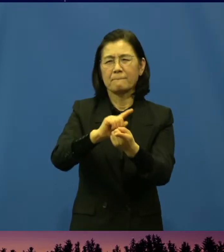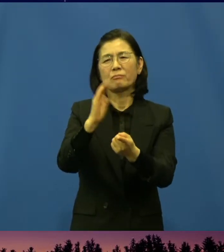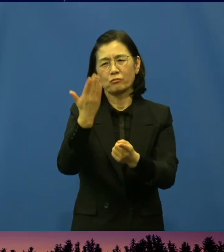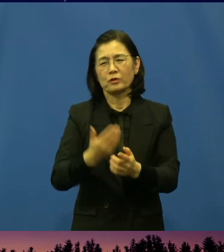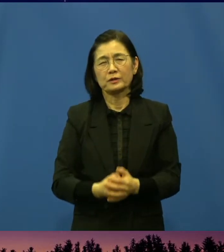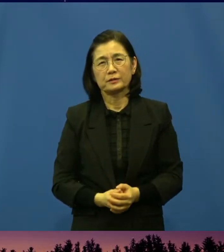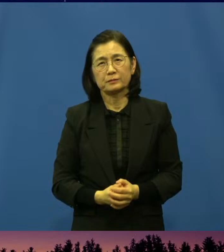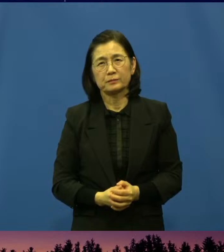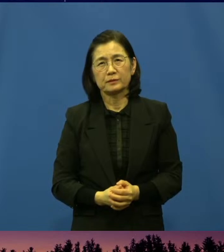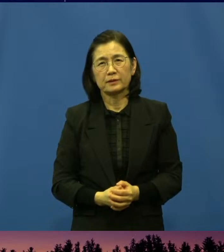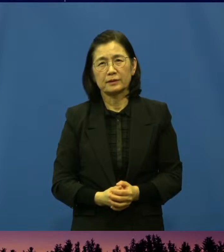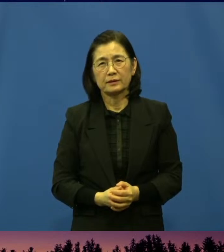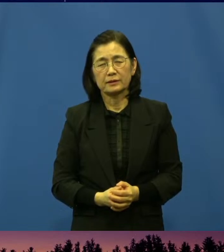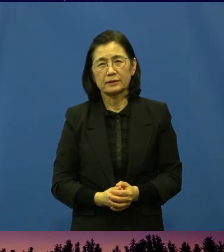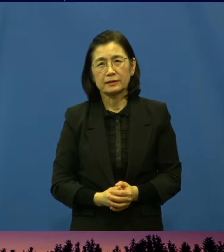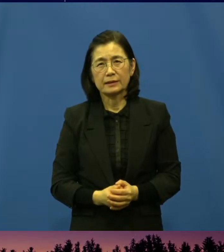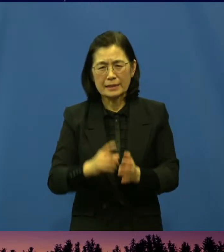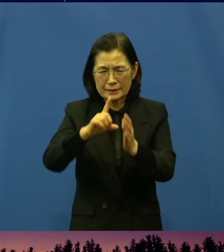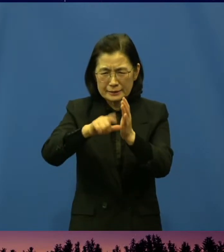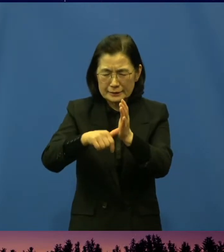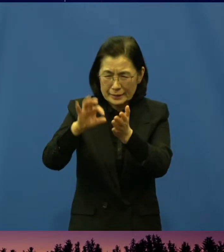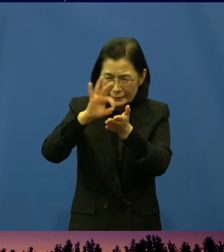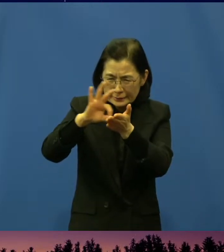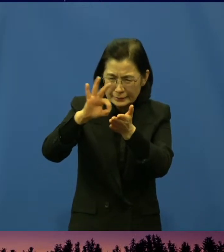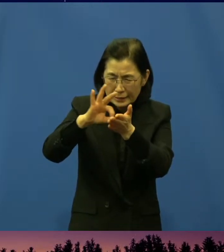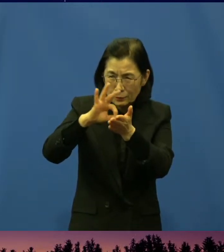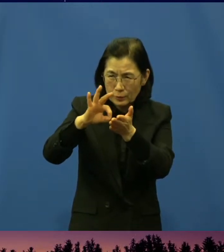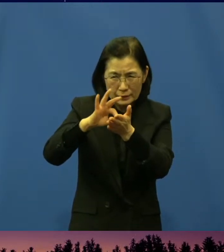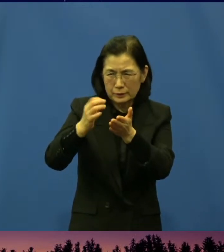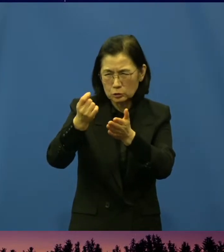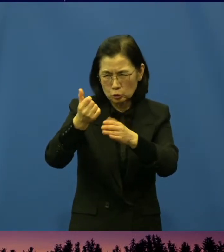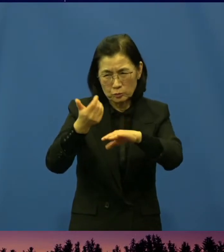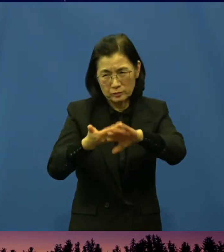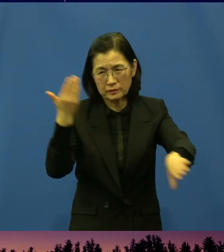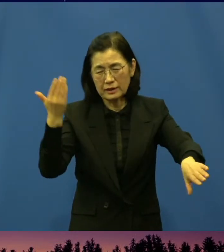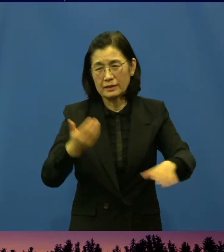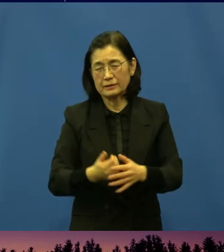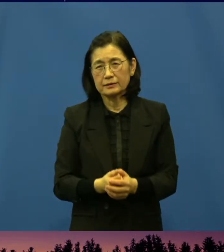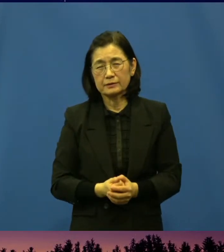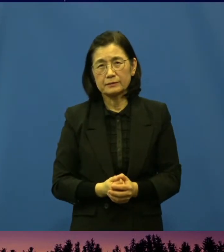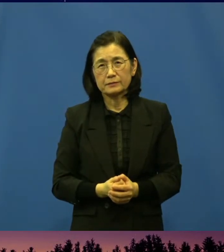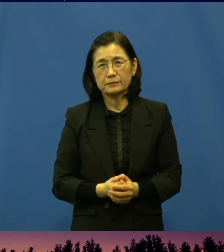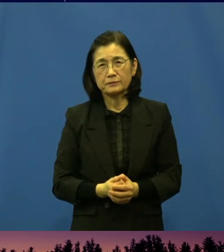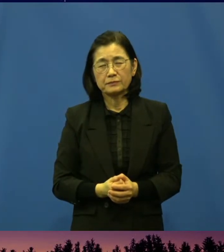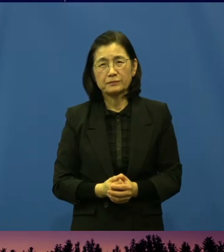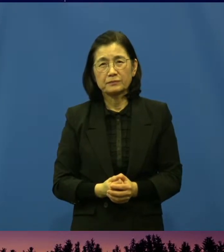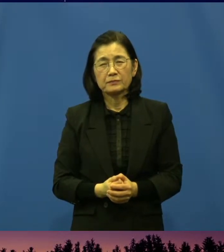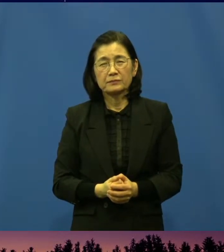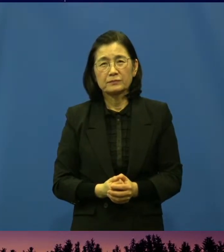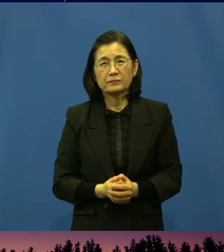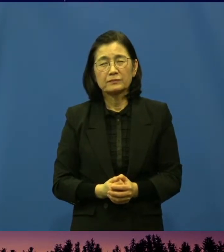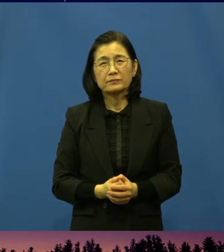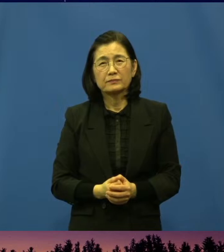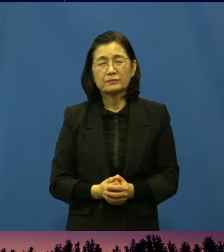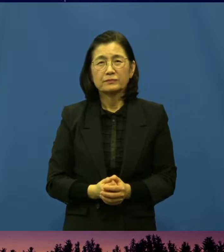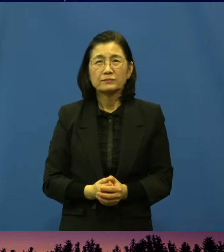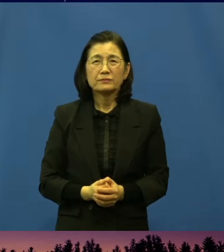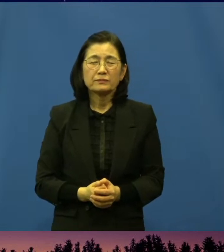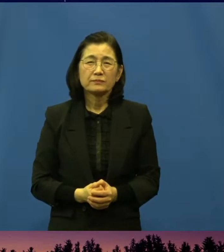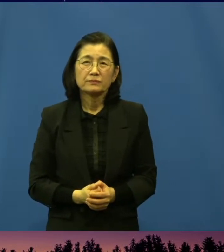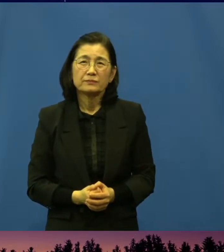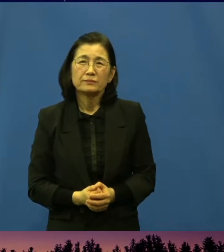그때부터 시간의 질량이 달라지는 거죠. 이 시간의 퀄리티가 달라져요.